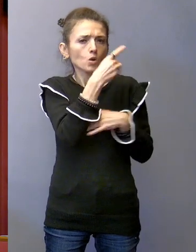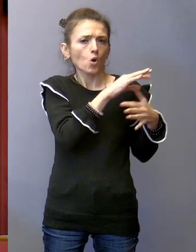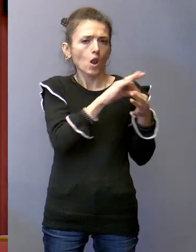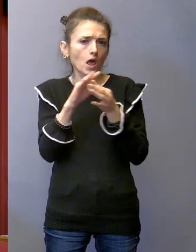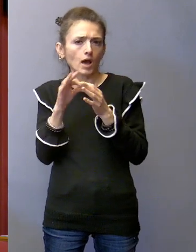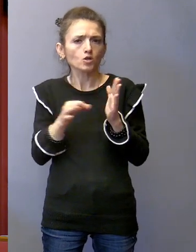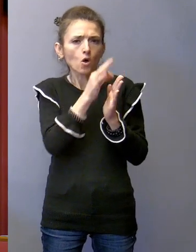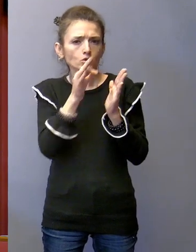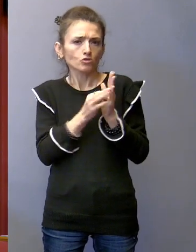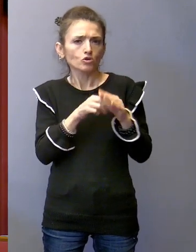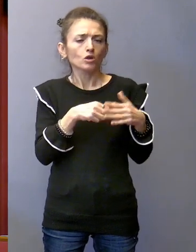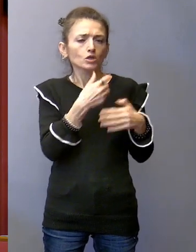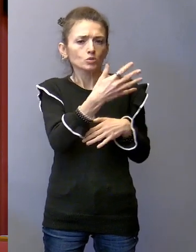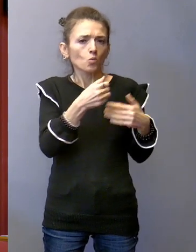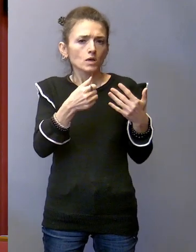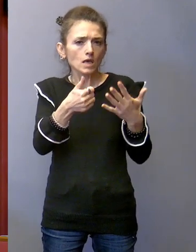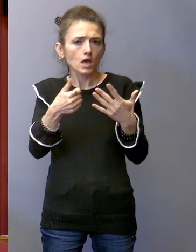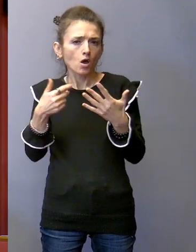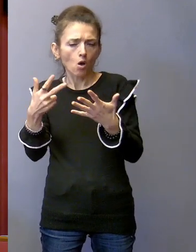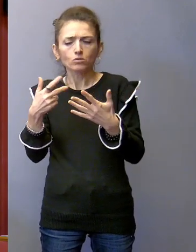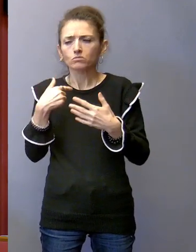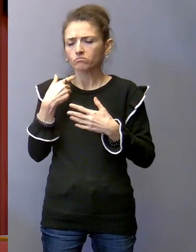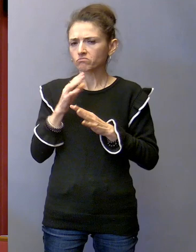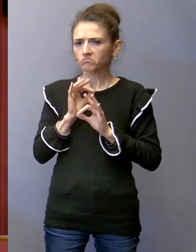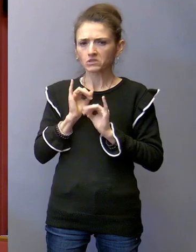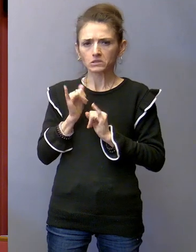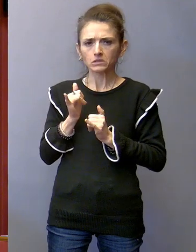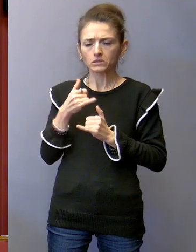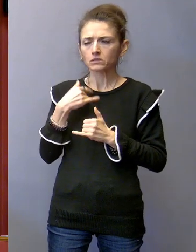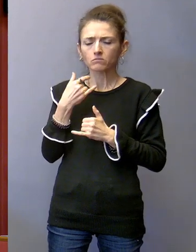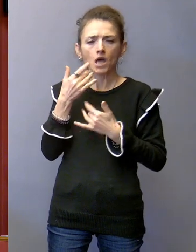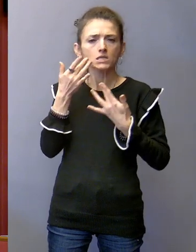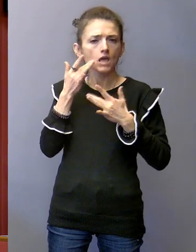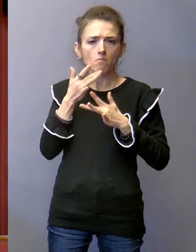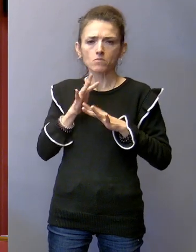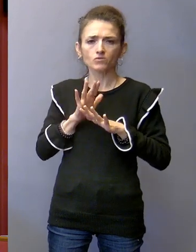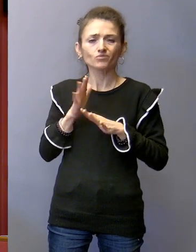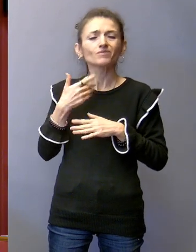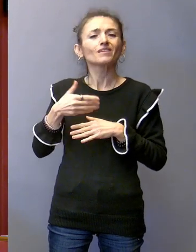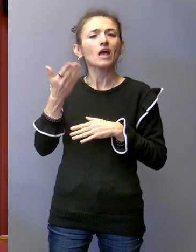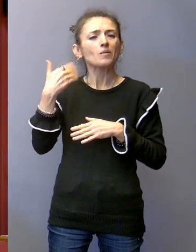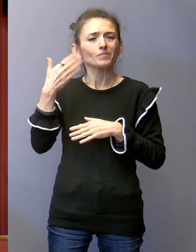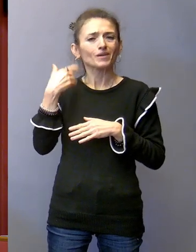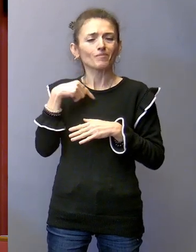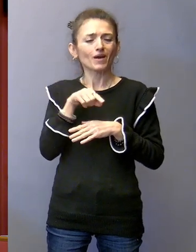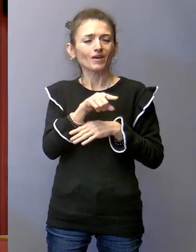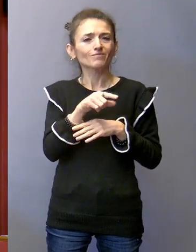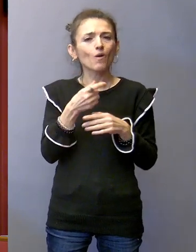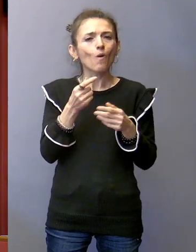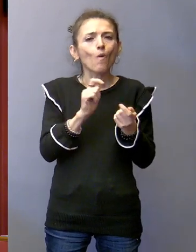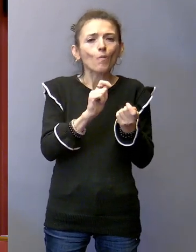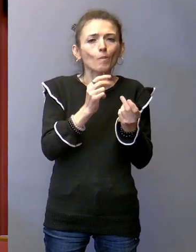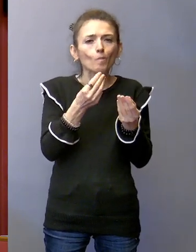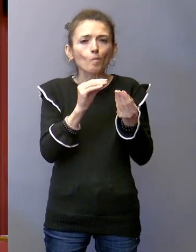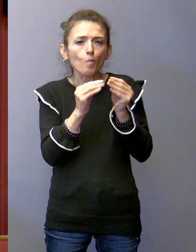Allora la posizione è semplice perché al di là delle modifiche che avevo poi diciamo abbozzato per rispondere positivamente